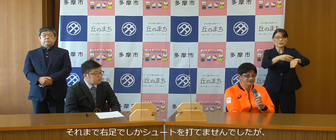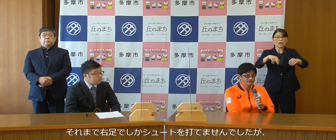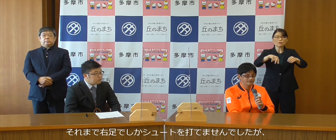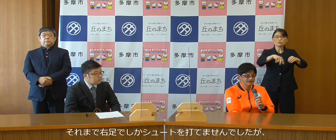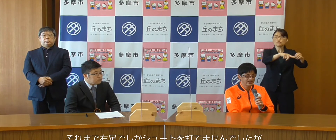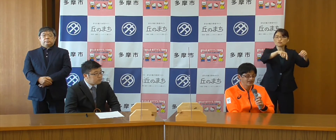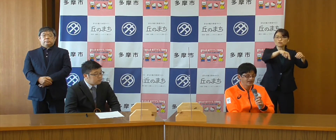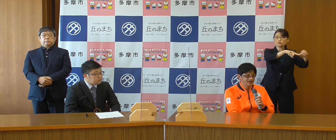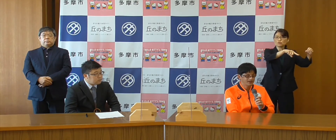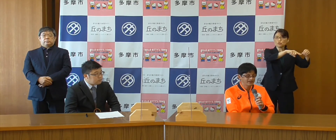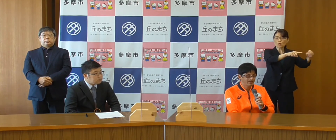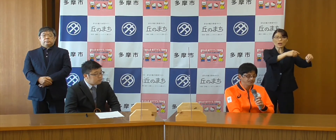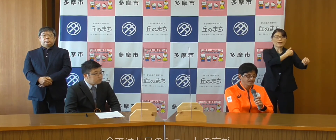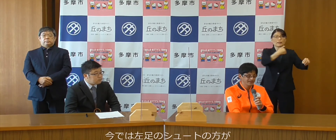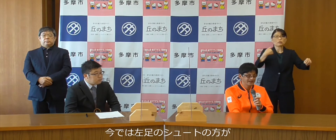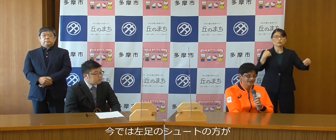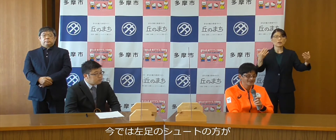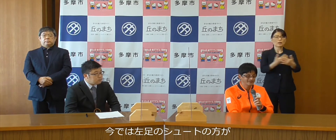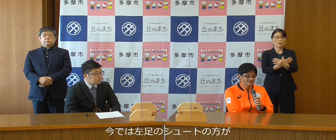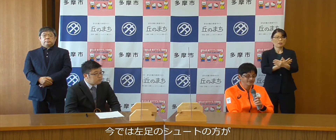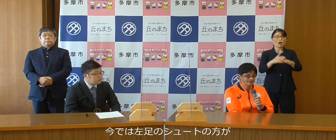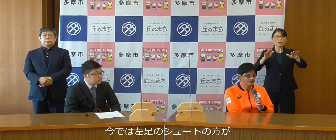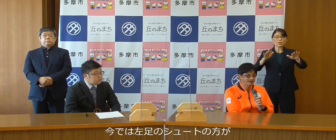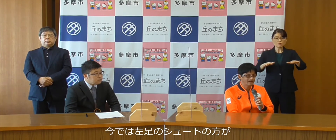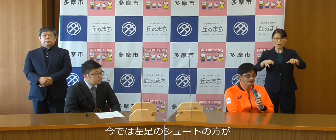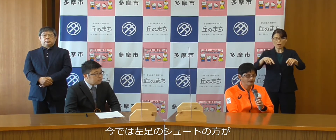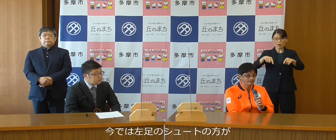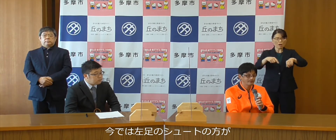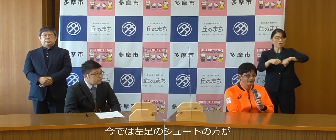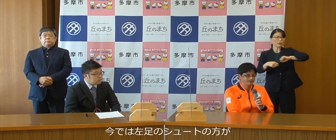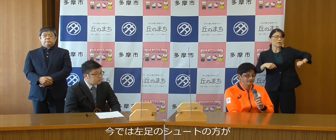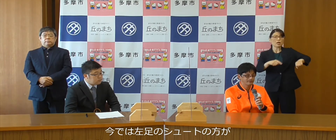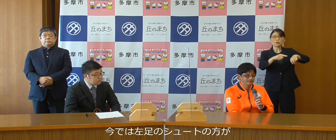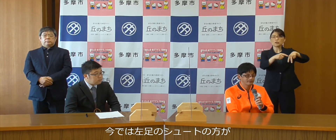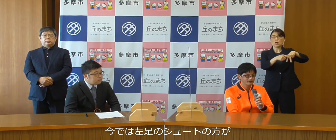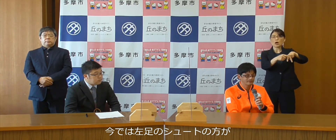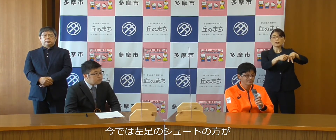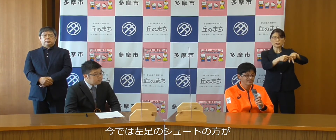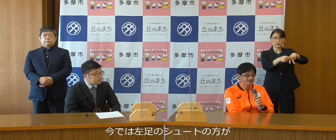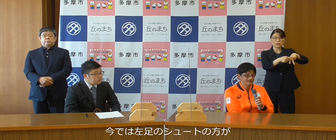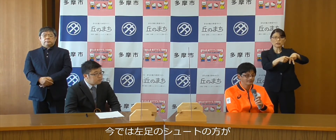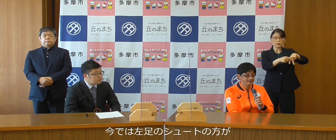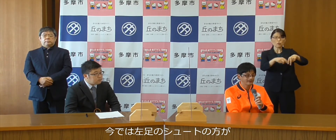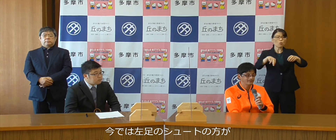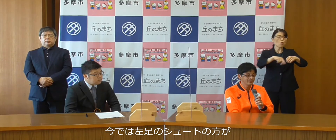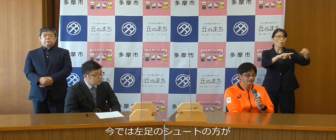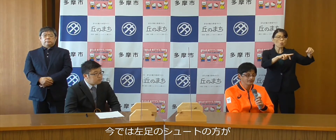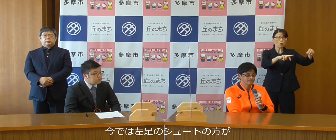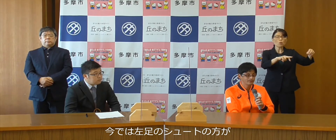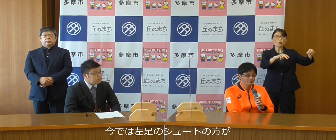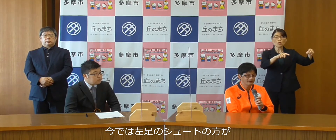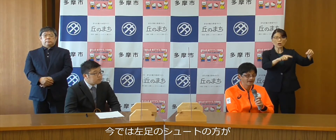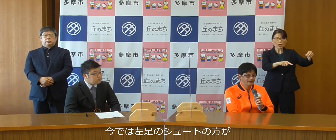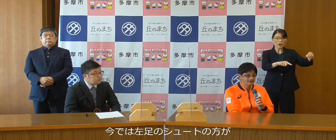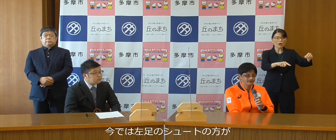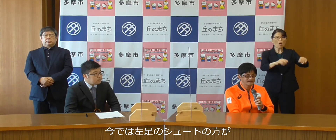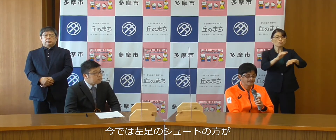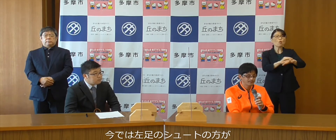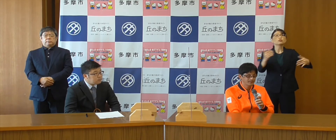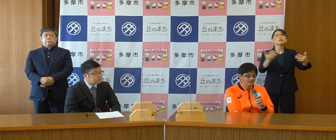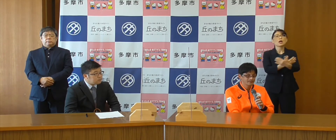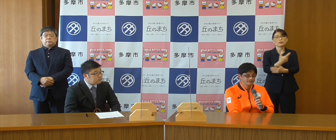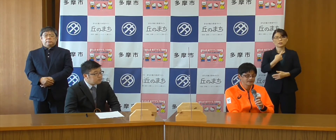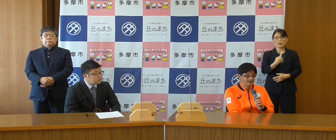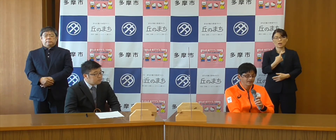くさん練習をして、今では左足のシュートの方がゴール決まる確率が高くなったというところまで来ました